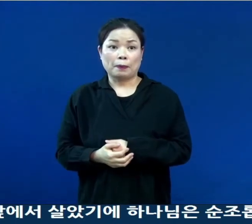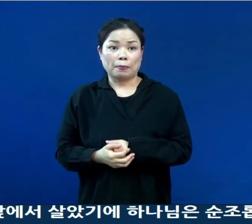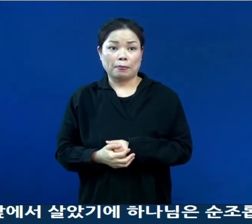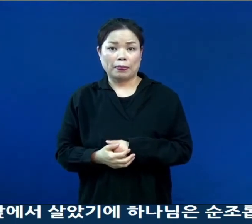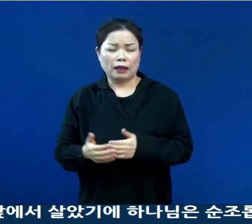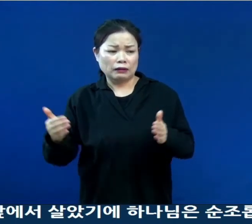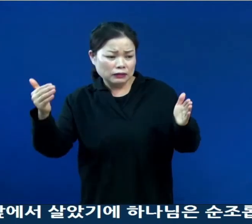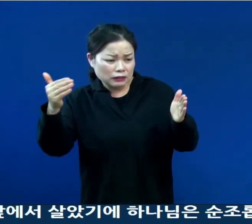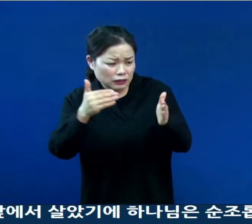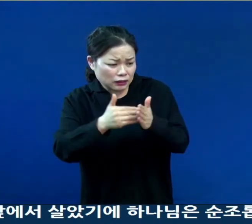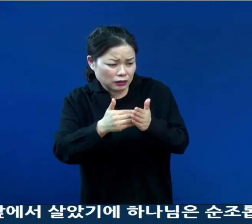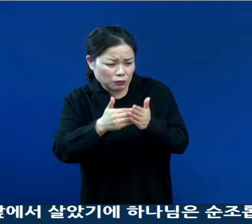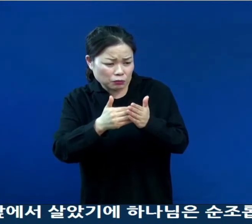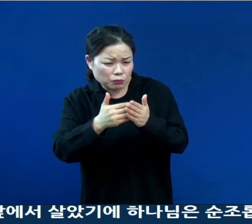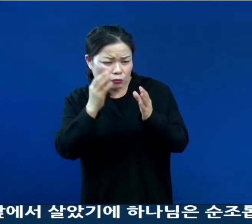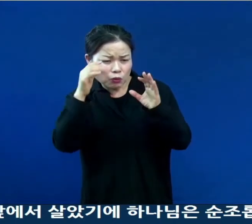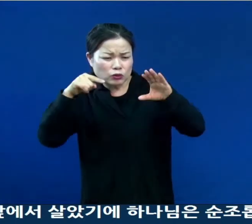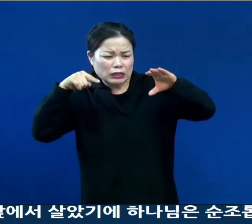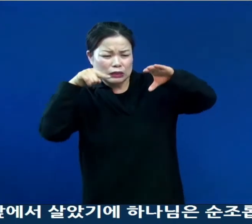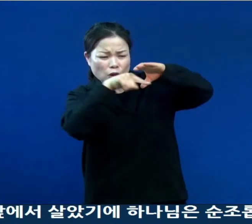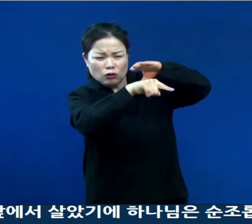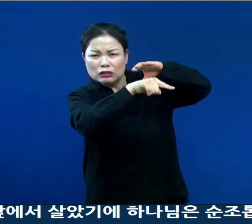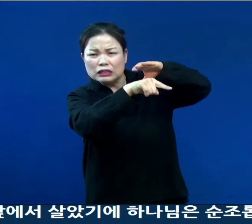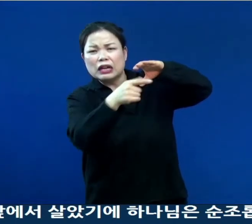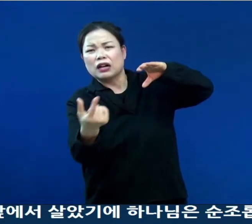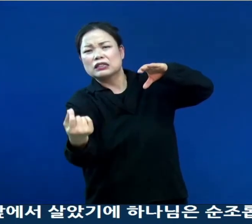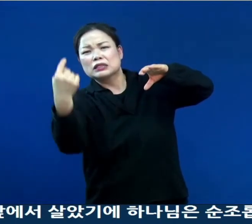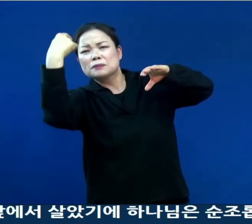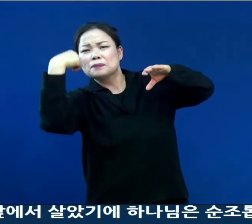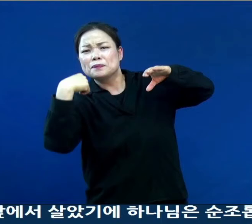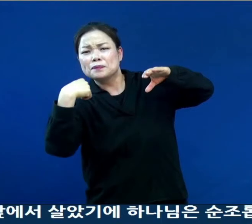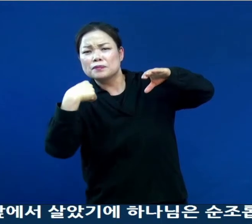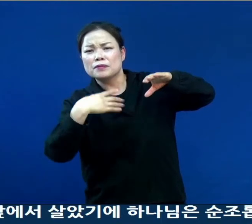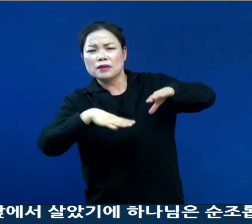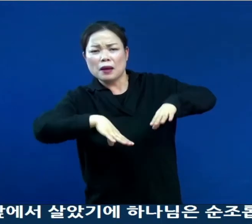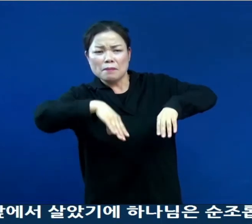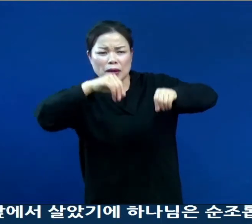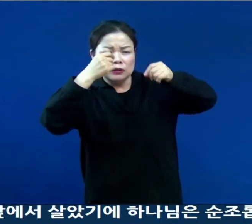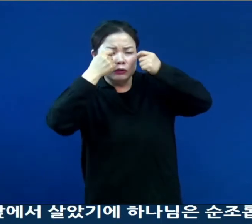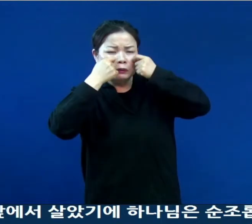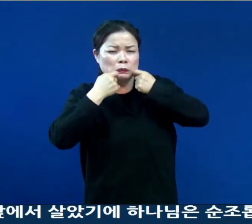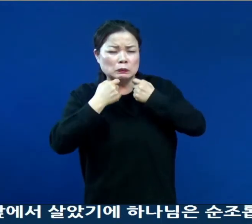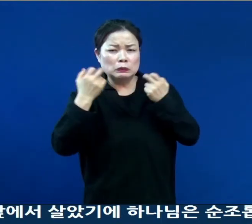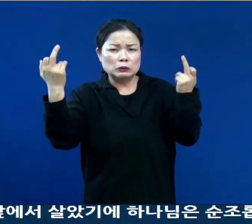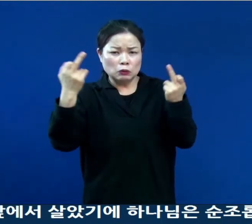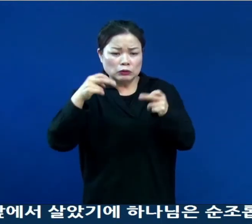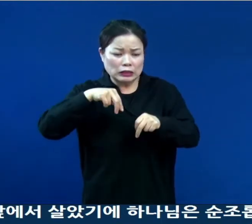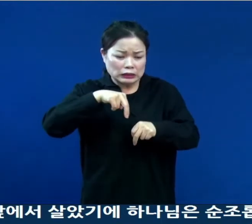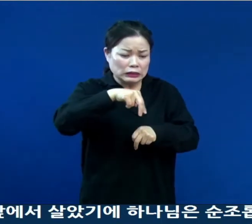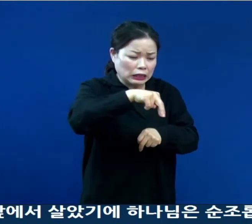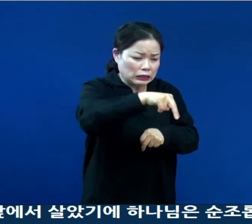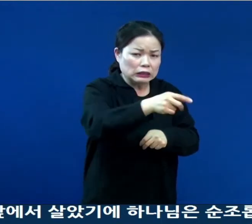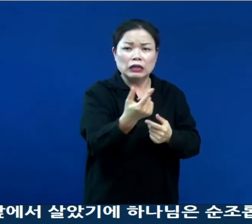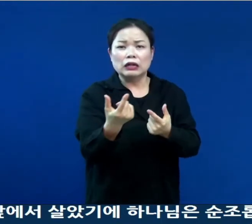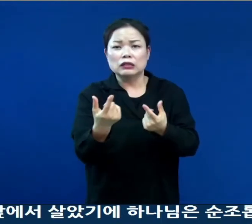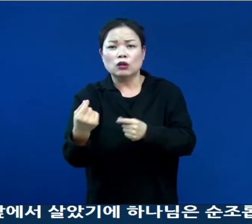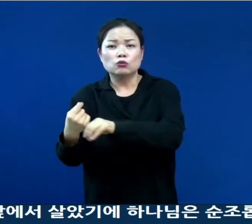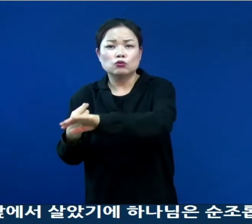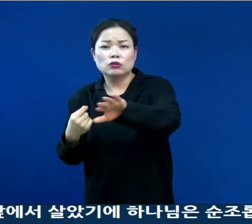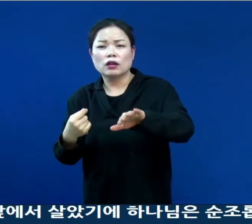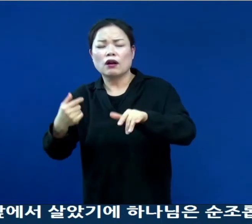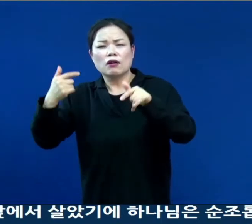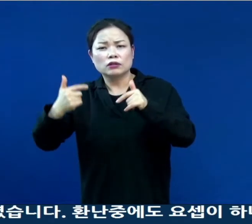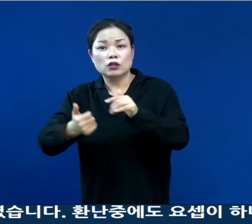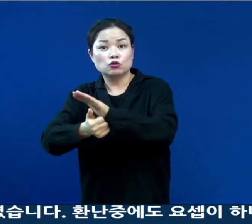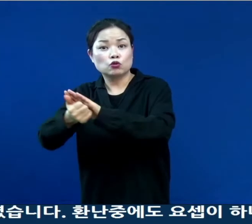끝이 보이지 않는 터널을 지나가는 것 같으며 마르지 않는 눈물 골짜기를 걷는 것 같아도 우리에게